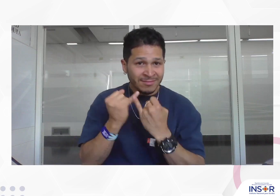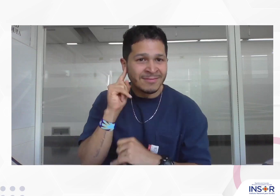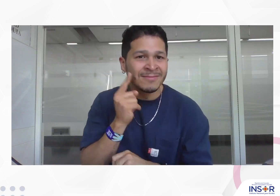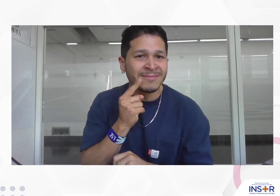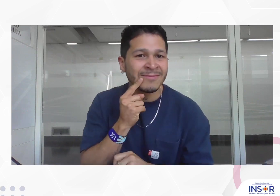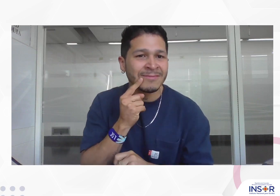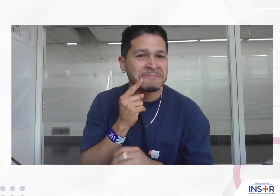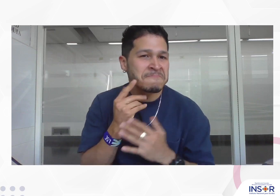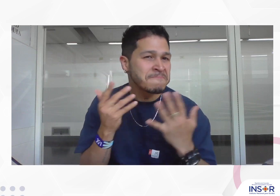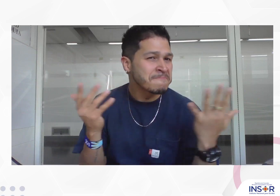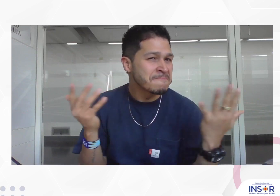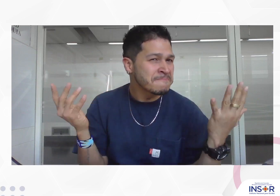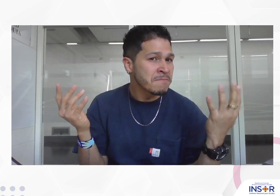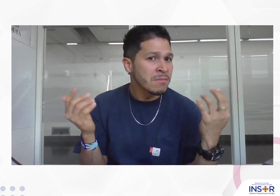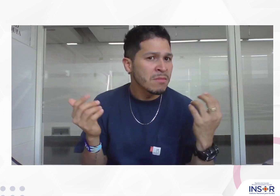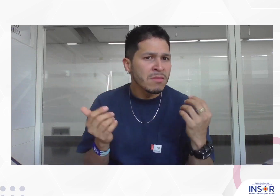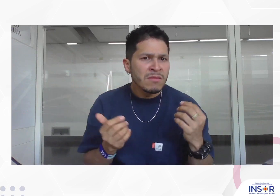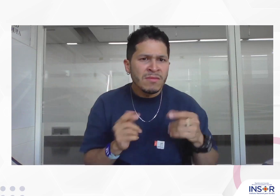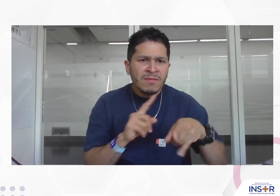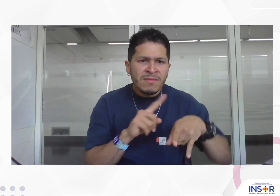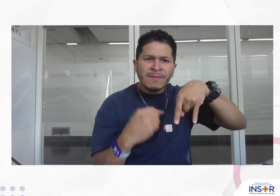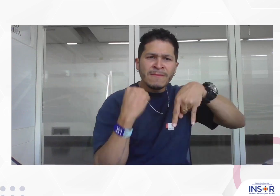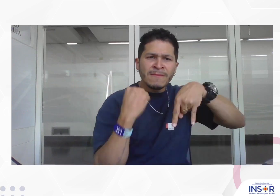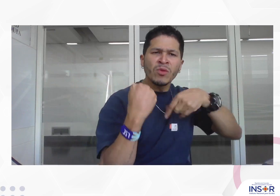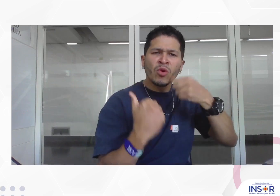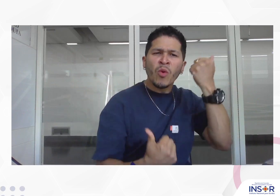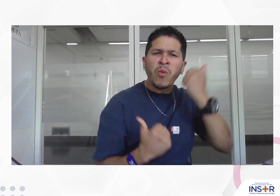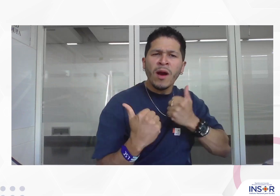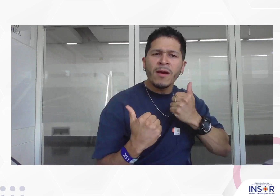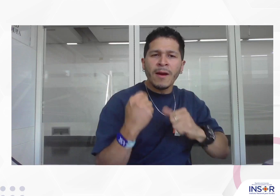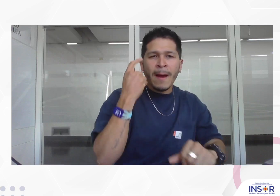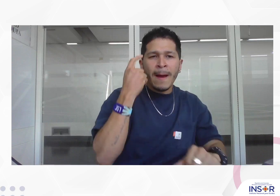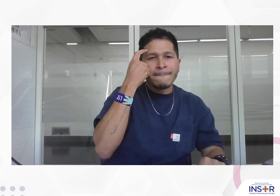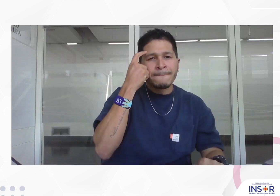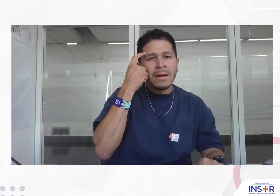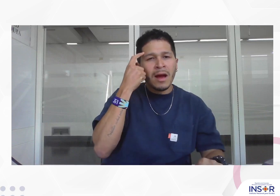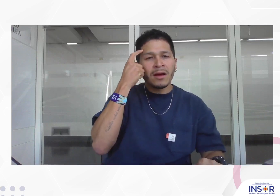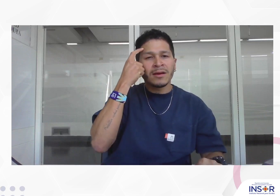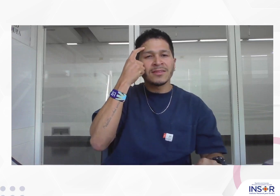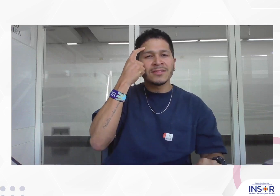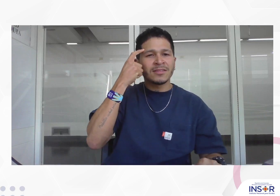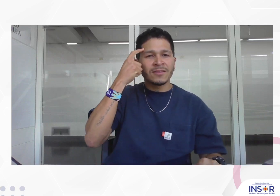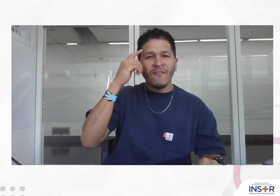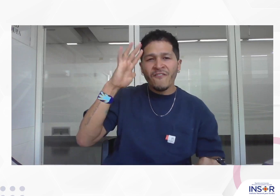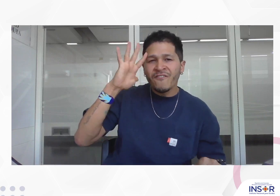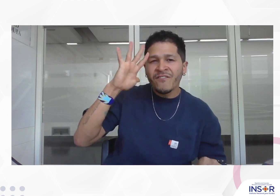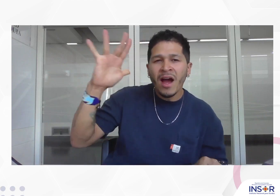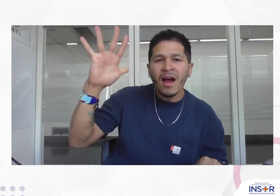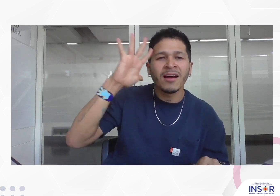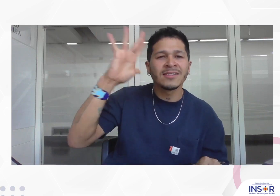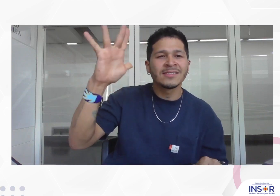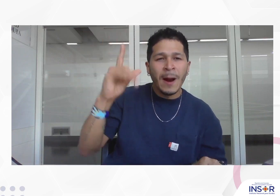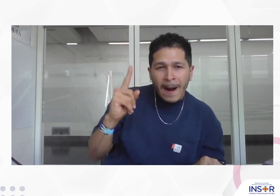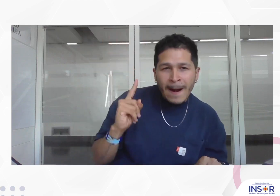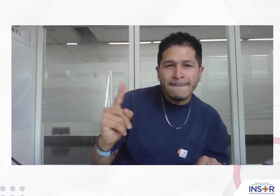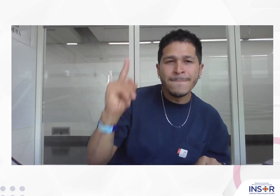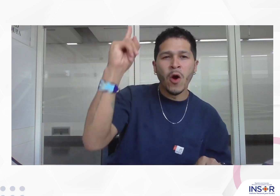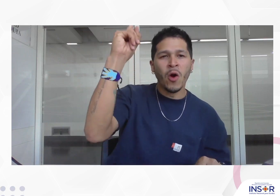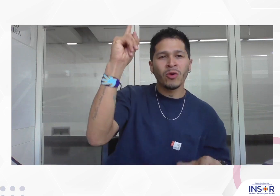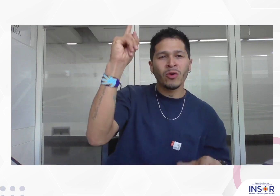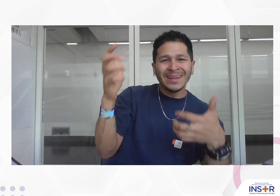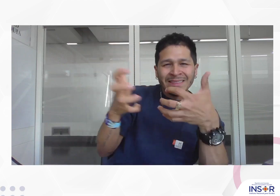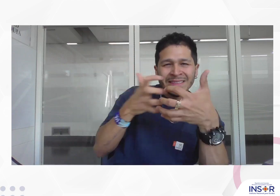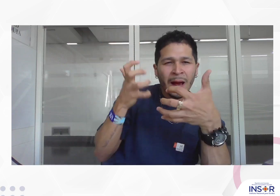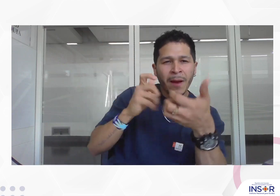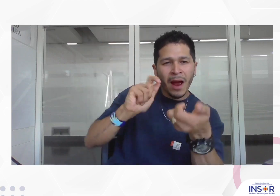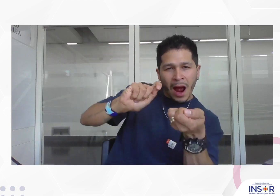para esa transformación estructural de un sistema como el actual. Entonces, el sordismo se piensa como